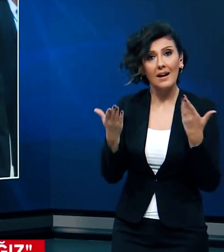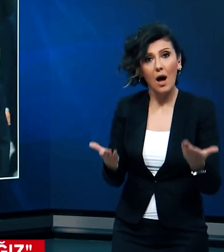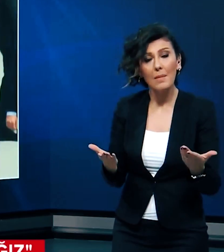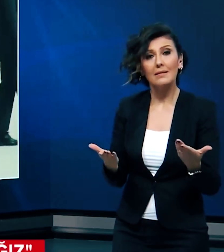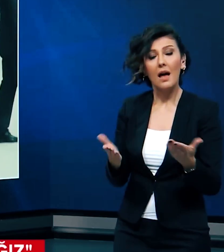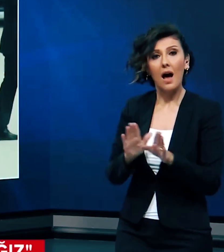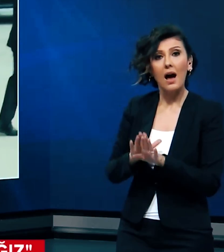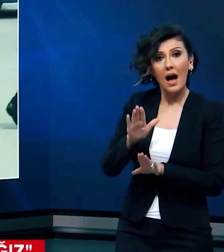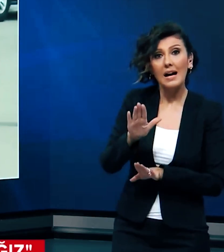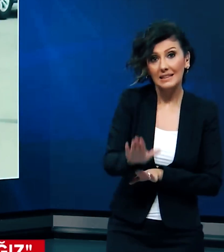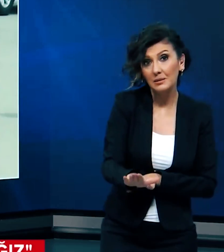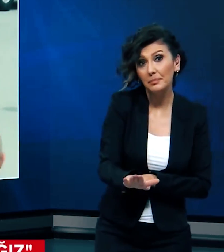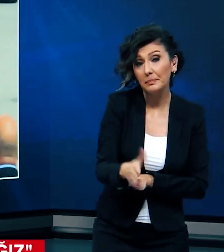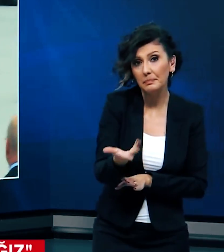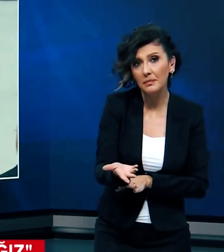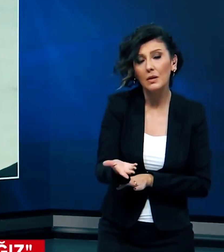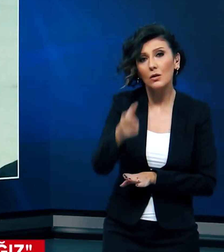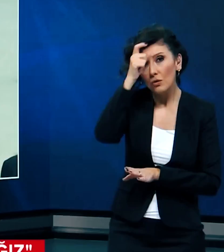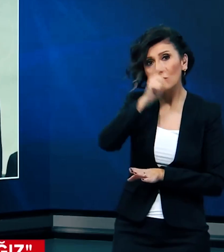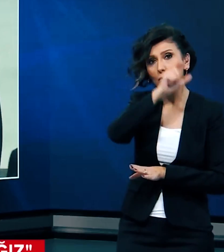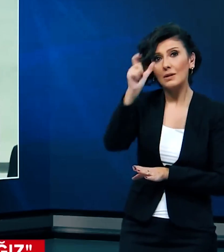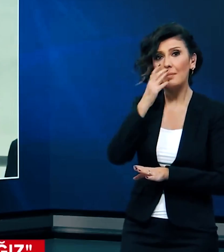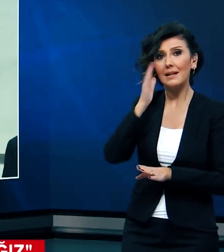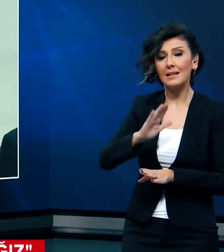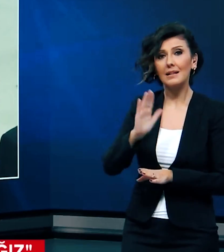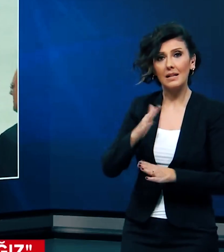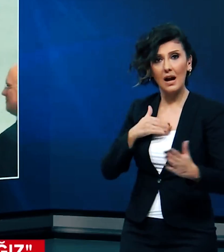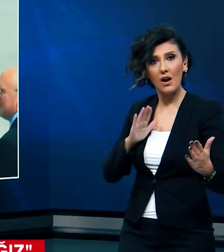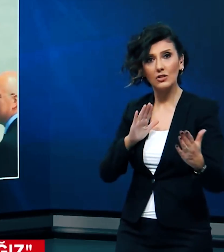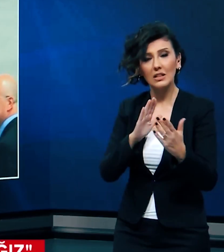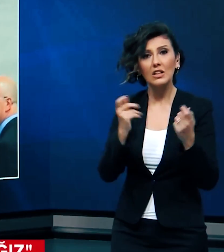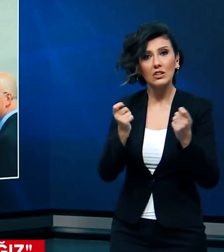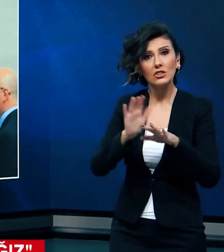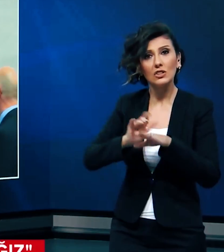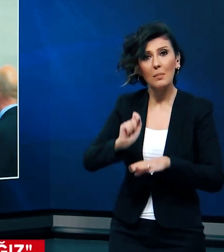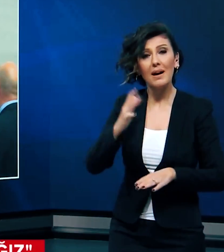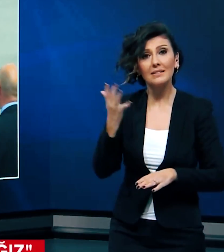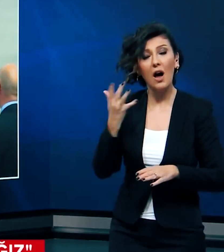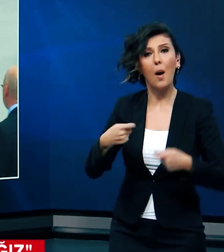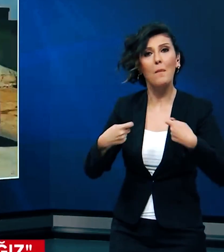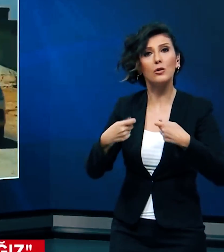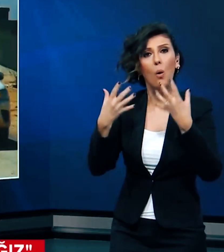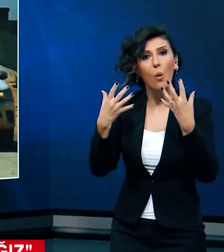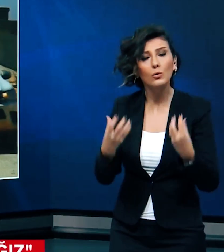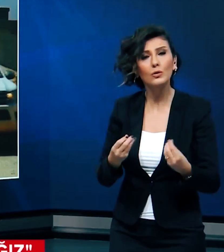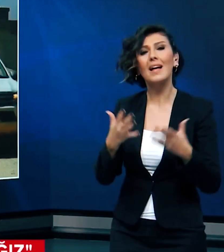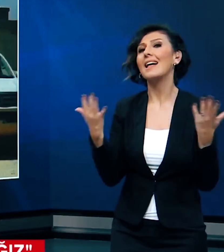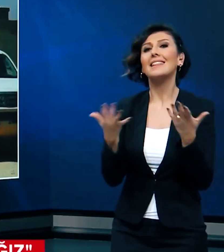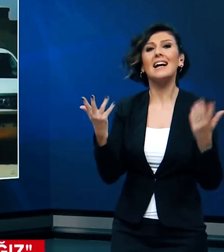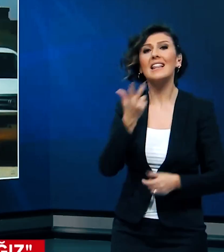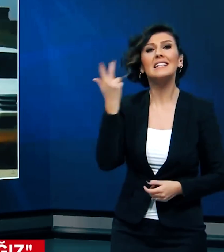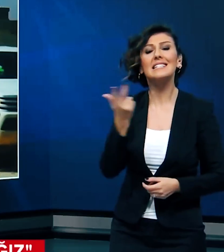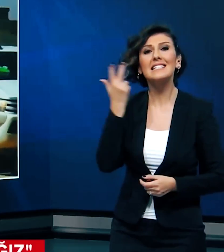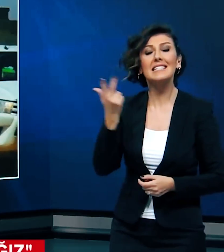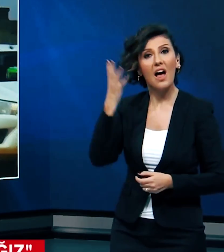Türkiye'ye rağmen adım atmanın Türkiye'nin beklentilerini karşılayarak iş yapmaktan daha maliyetli olduğunu, ne